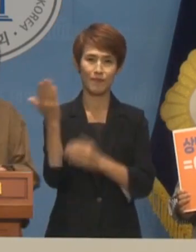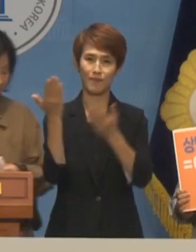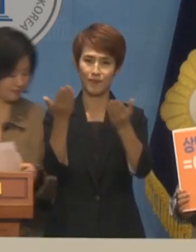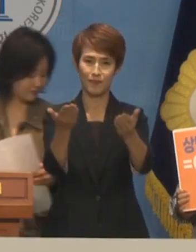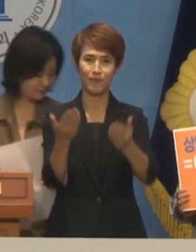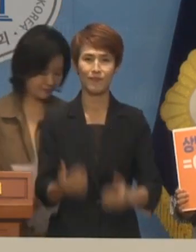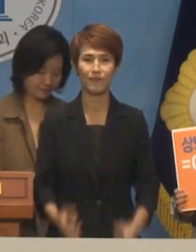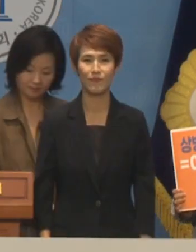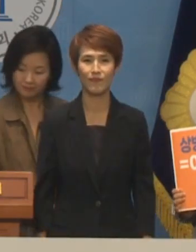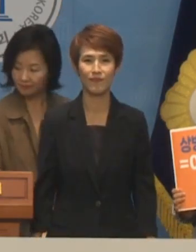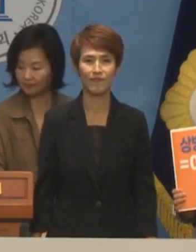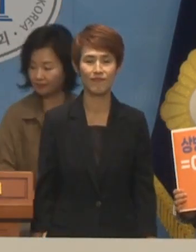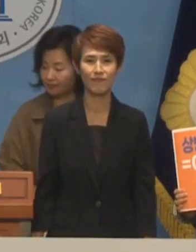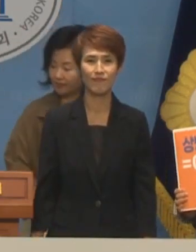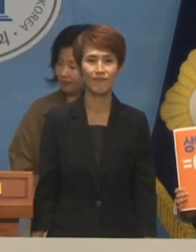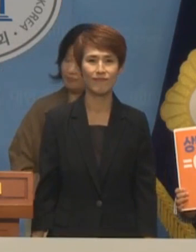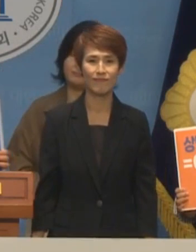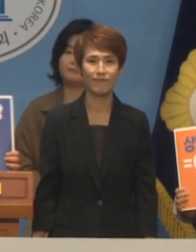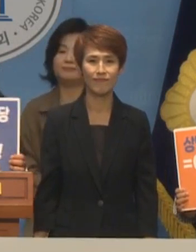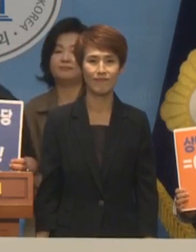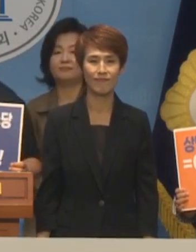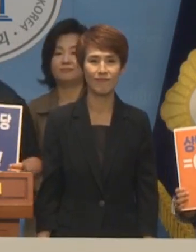부탁드리겠습니다.